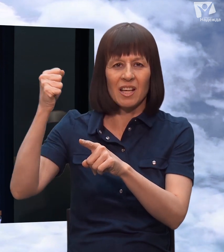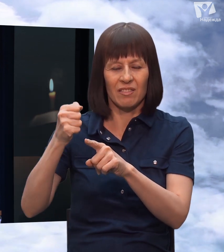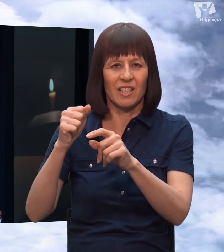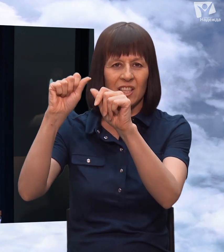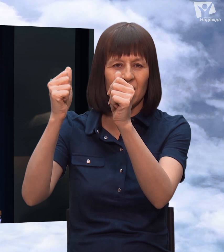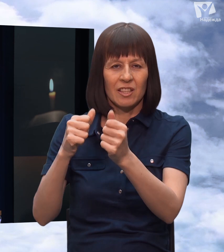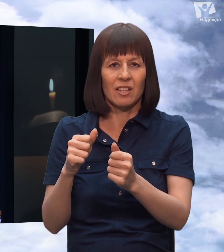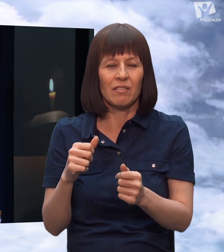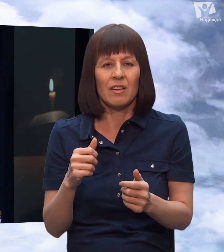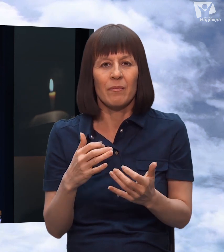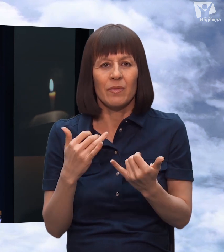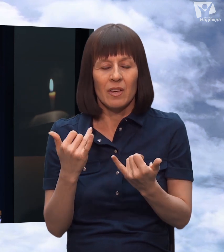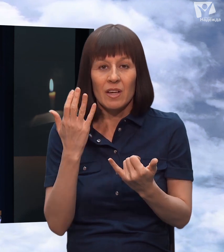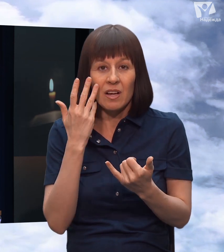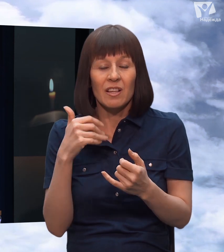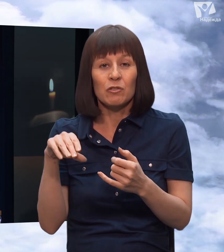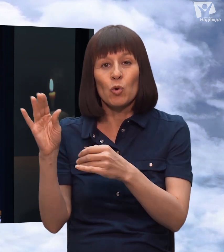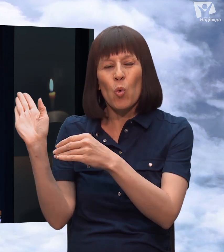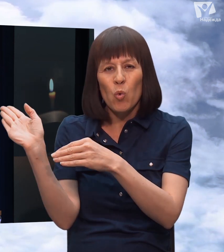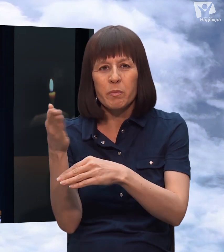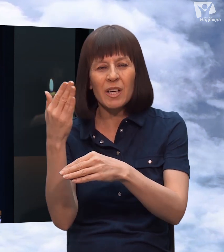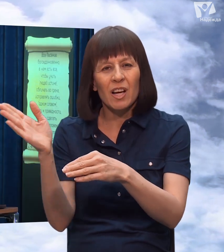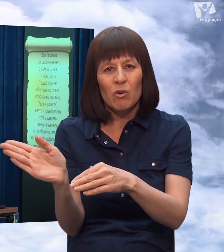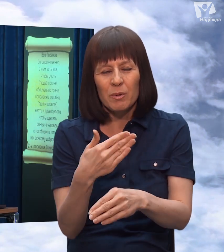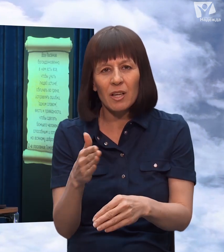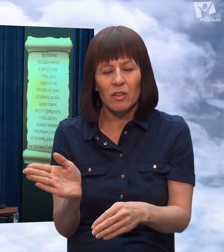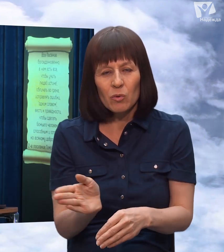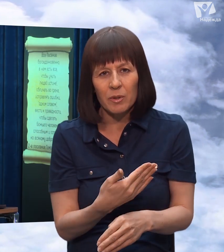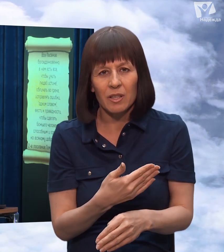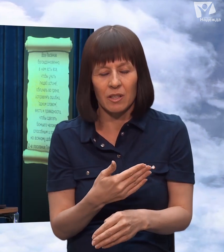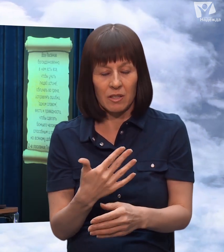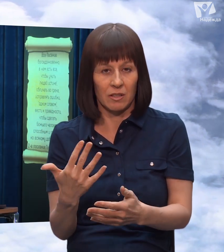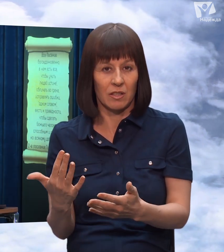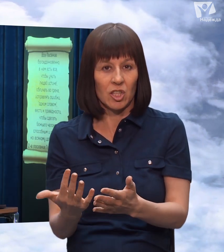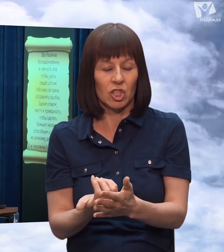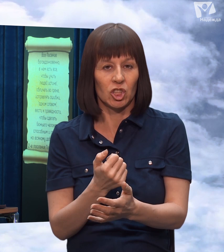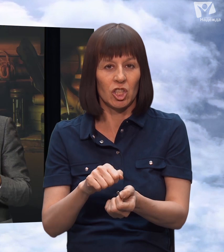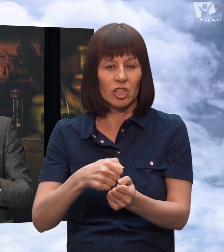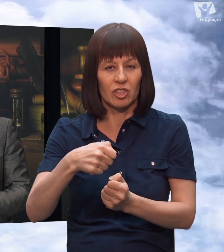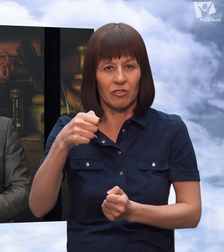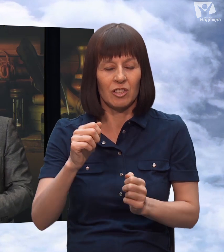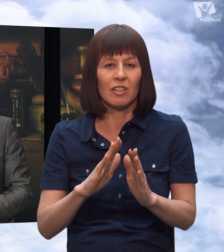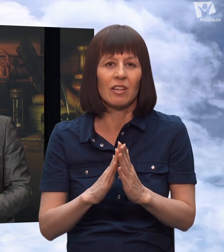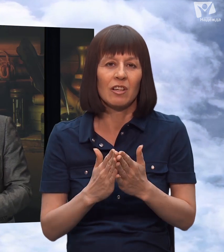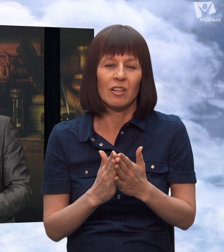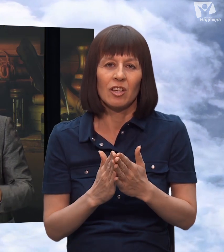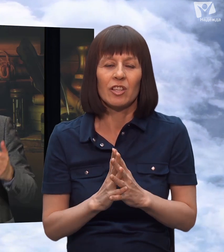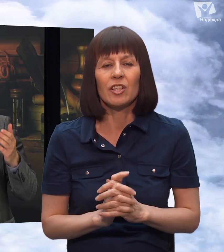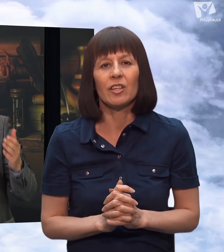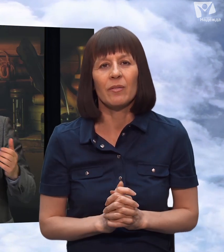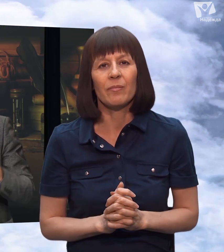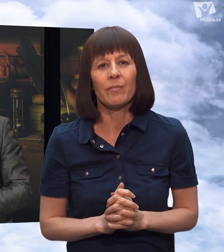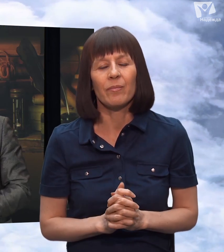да они ее обнаружили путь как мы можем понять что что речь идет именно о